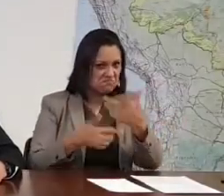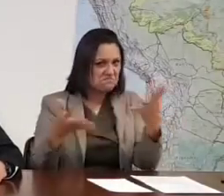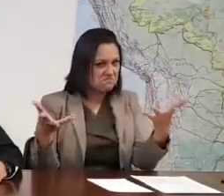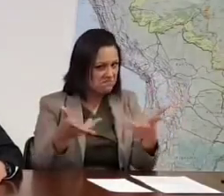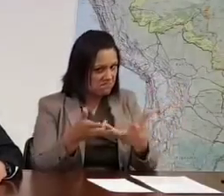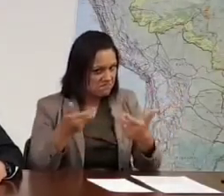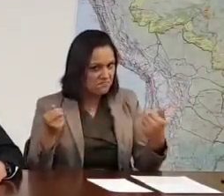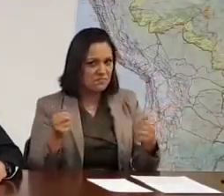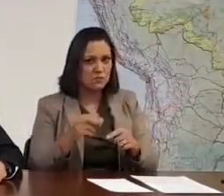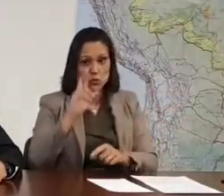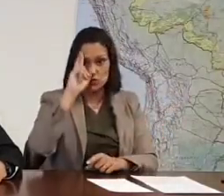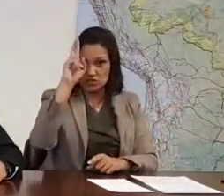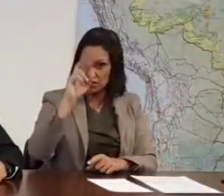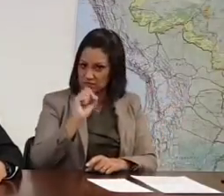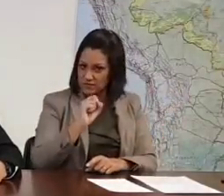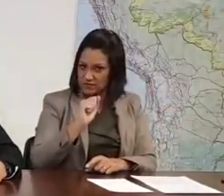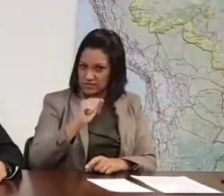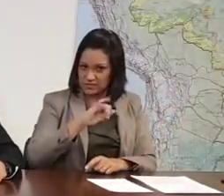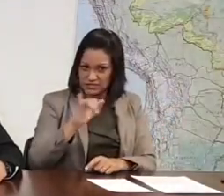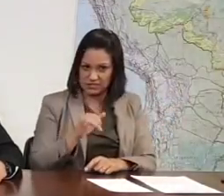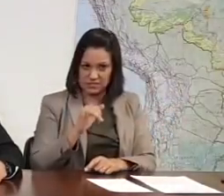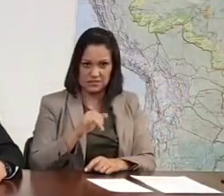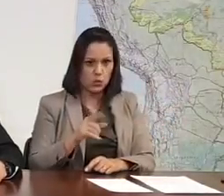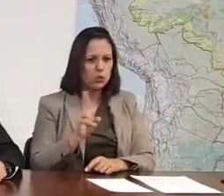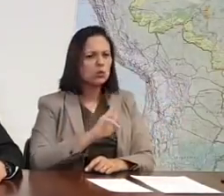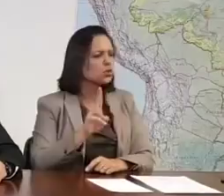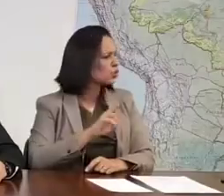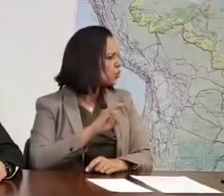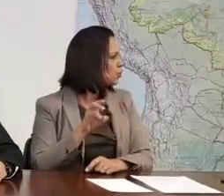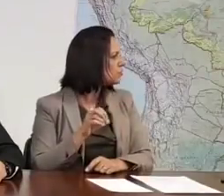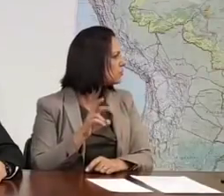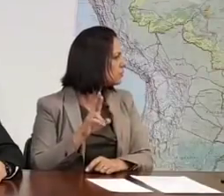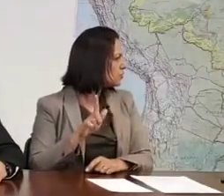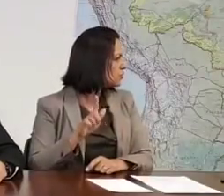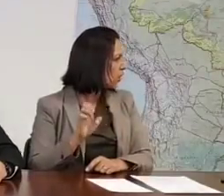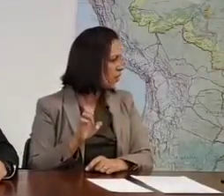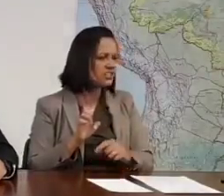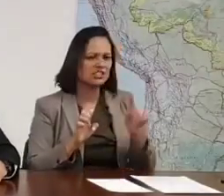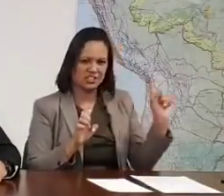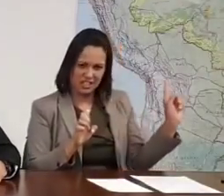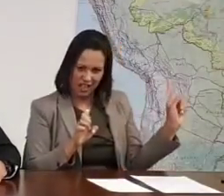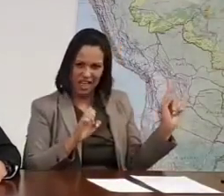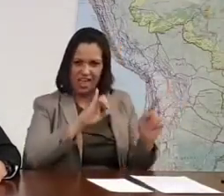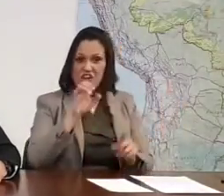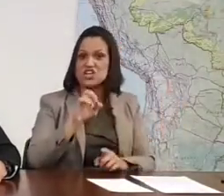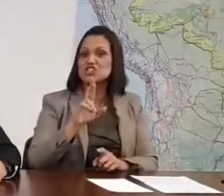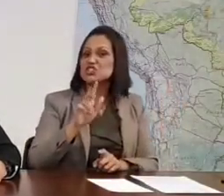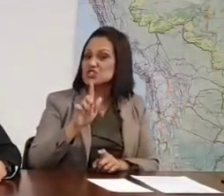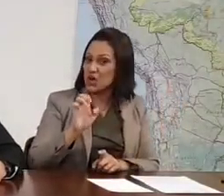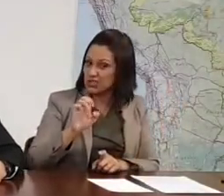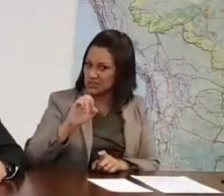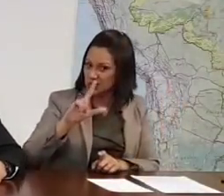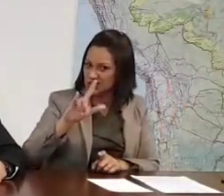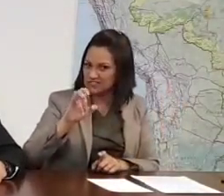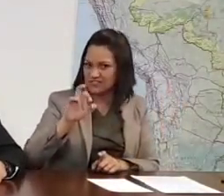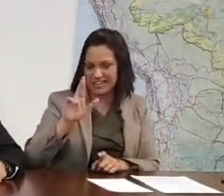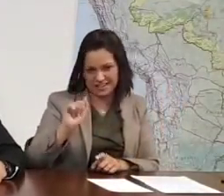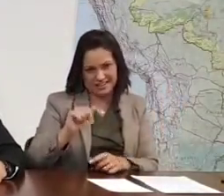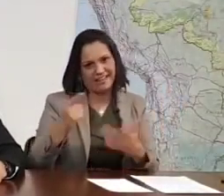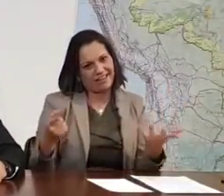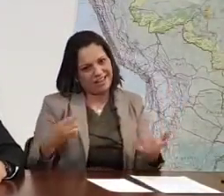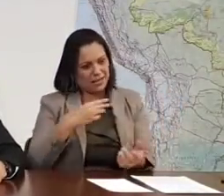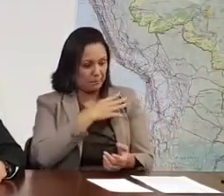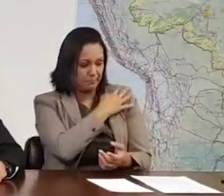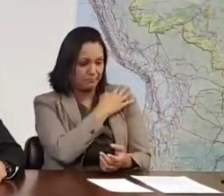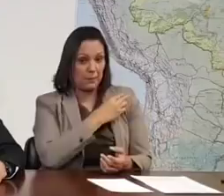pelo chefe da SAG, Jorge Oliveira, isso mesmo? Nosso major. Ele é major da Polícia Militar DF. Então, em